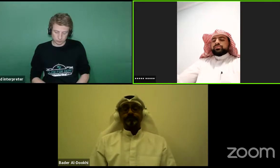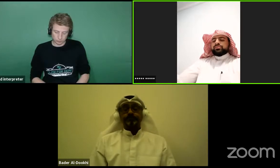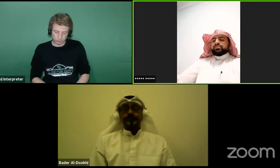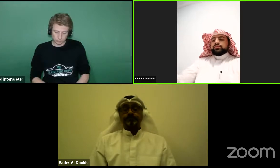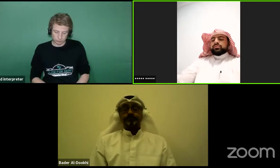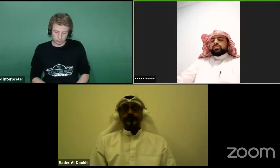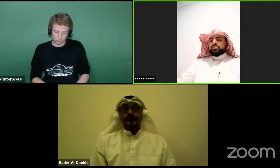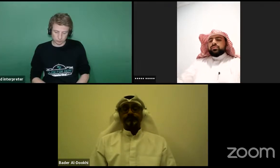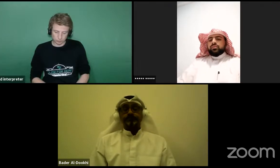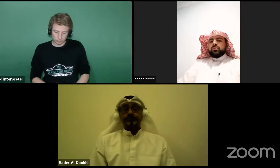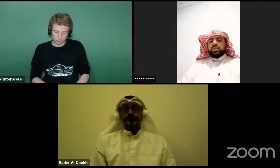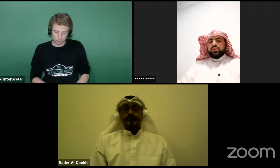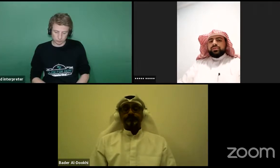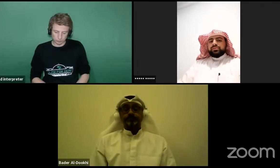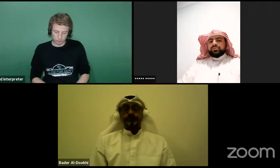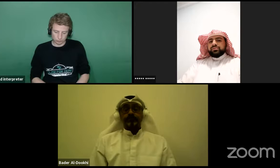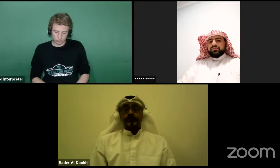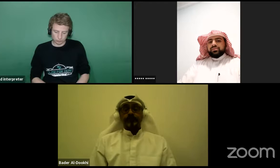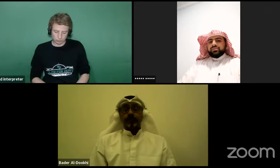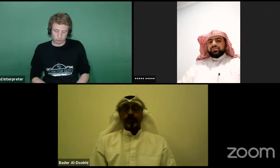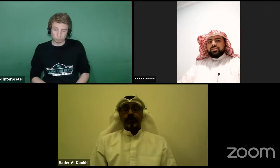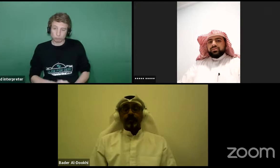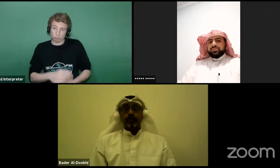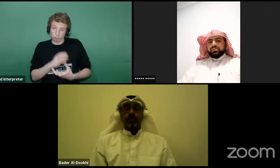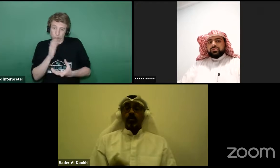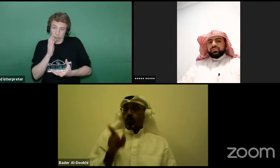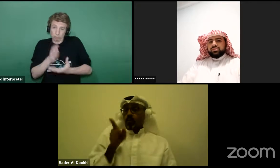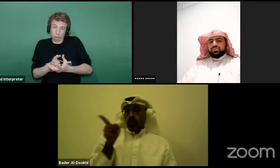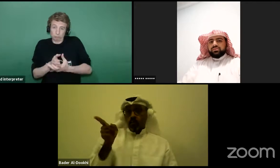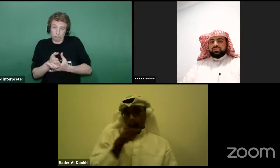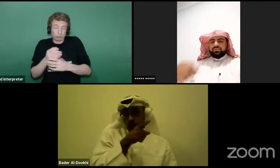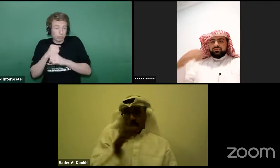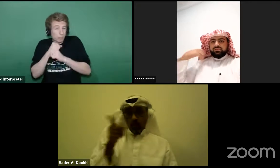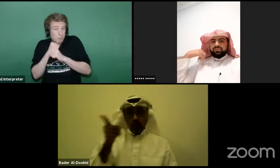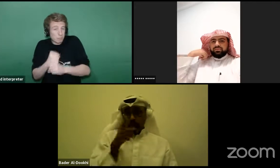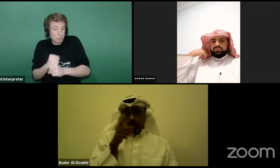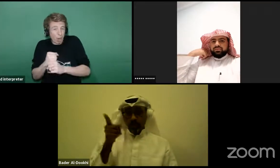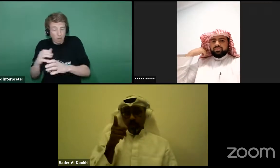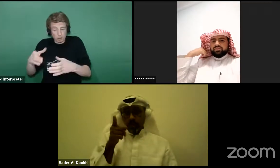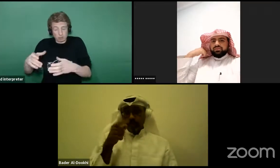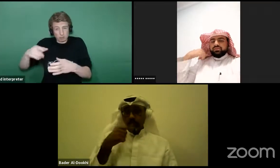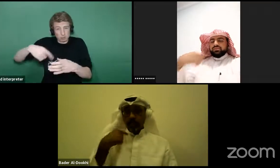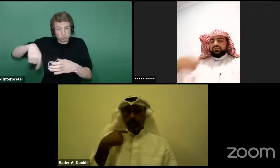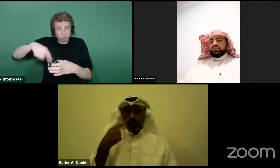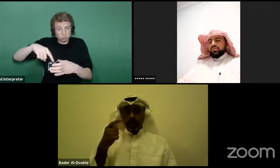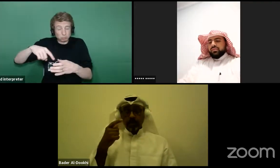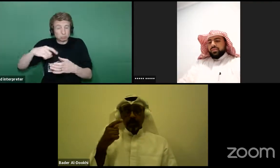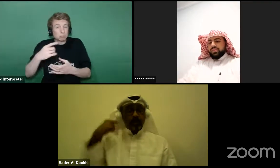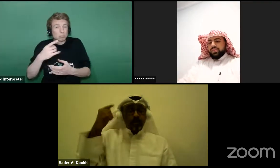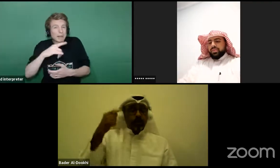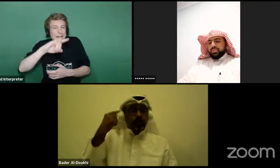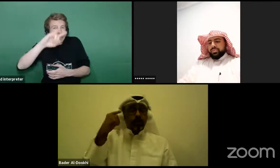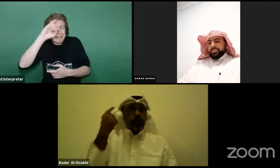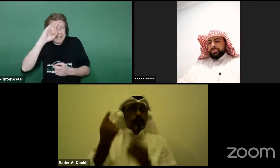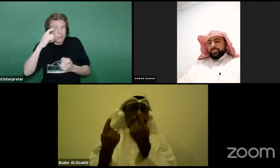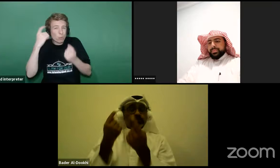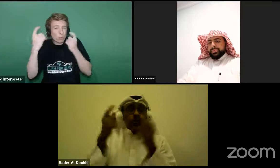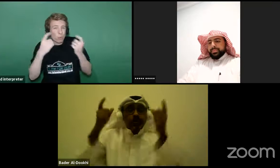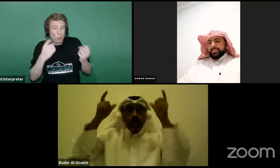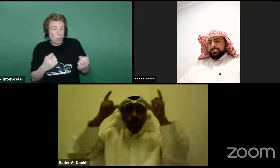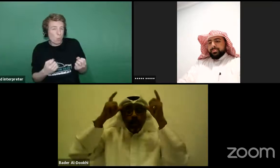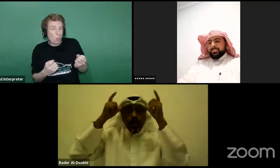مبصرون. Verily, those who are the pious, when an evil thought comes to them from